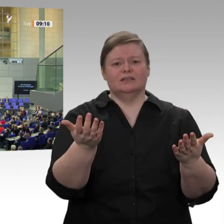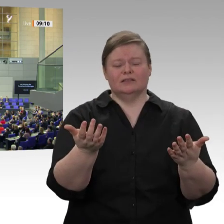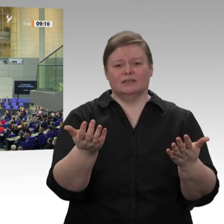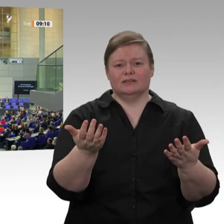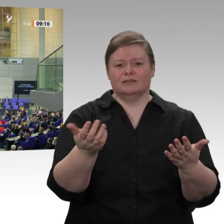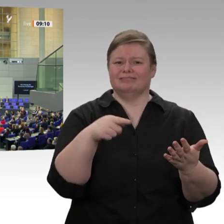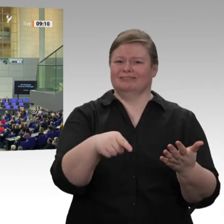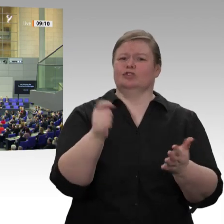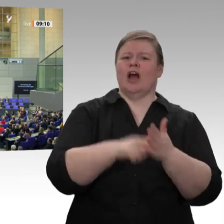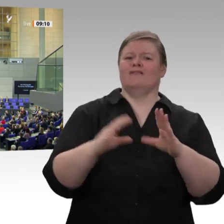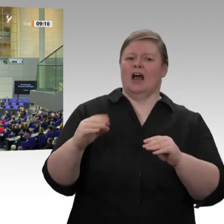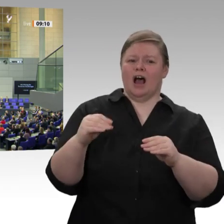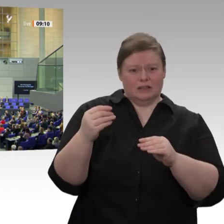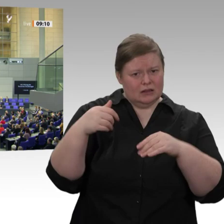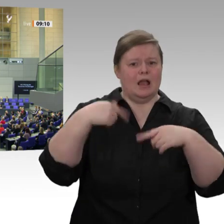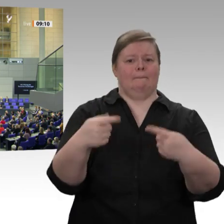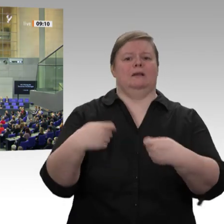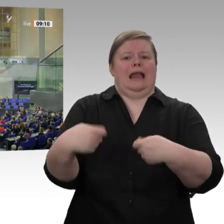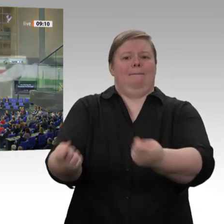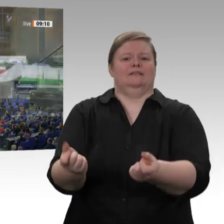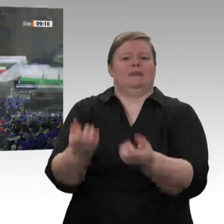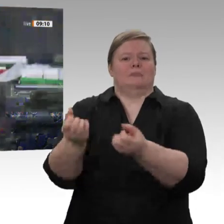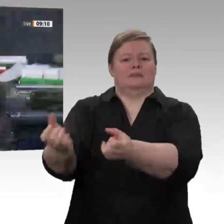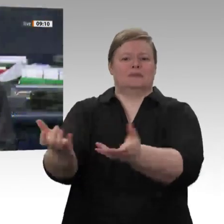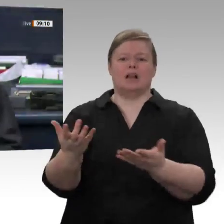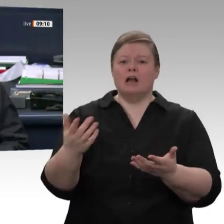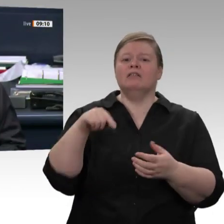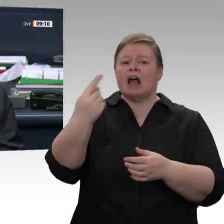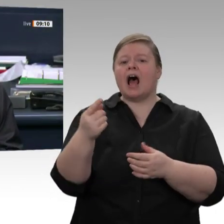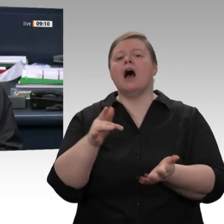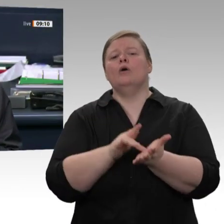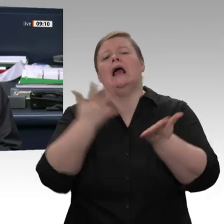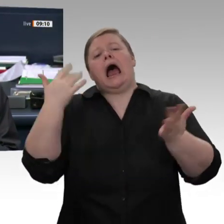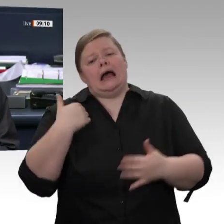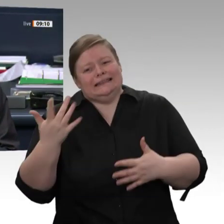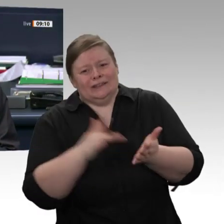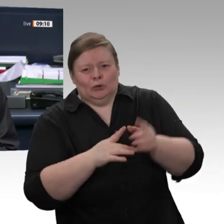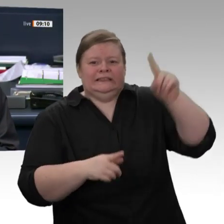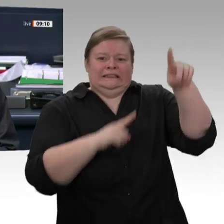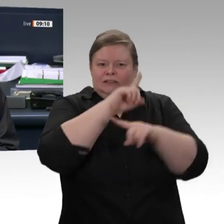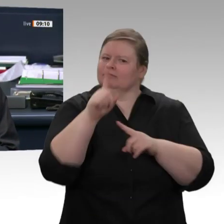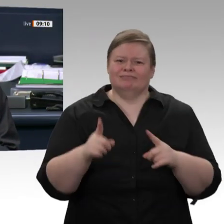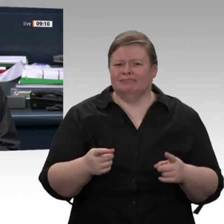Es kann in der offenen Gesellschaft keinen hundertprozentigen Schutz geben. Darauf hinzuweisen,